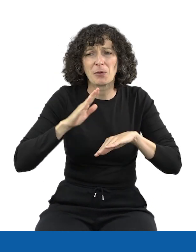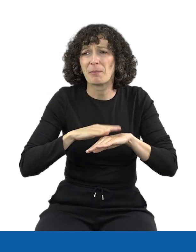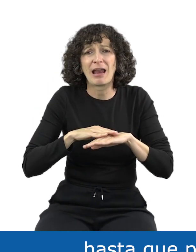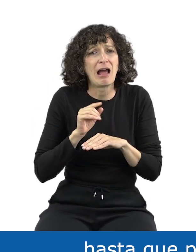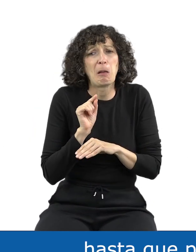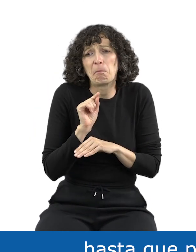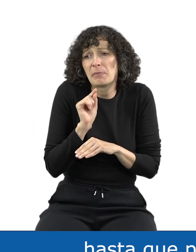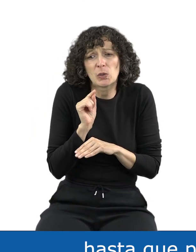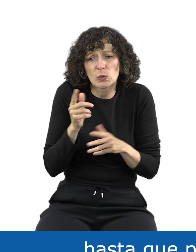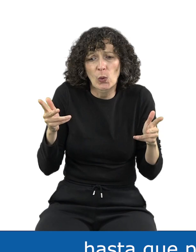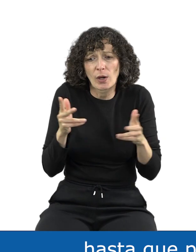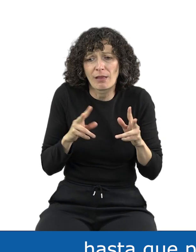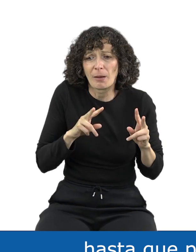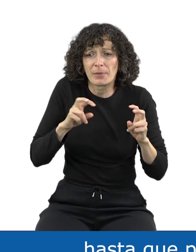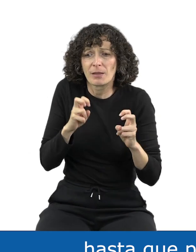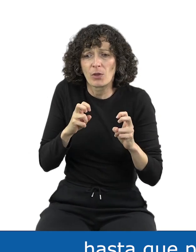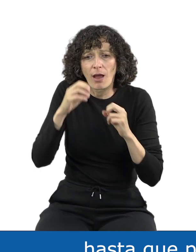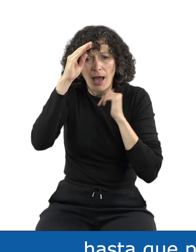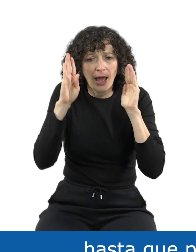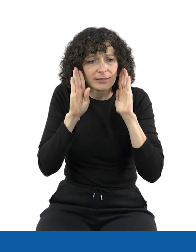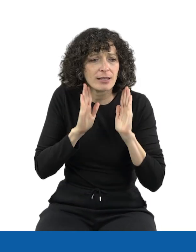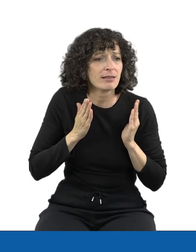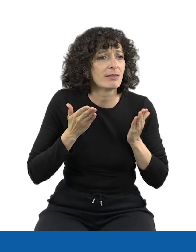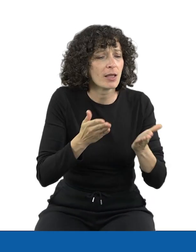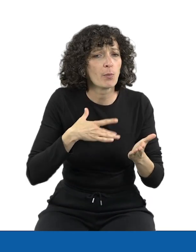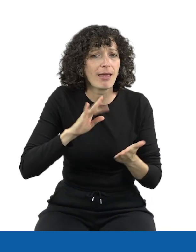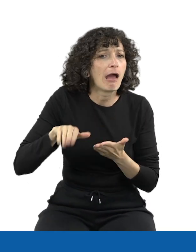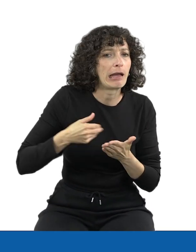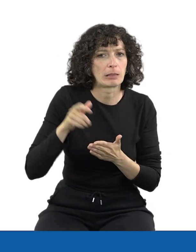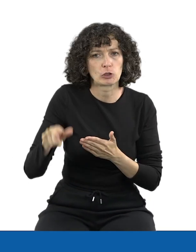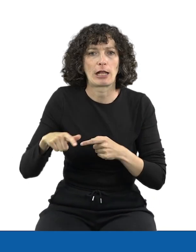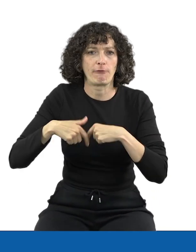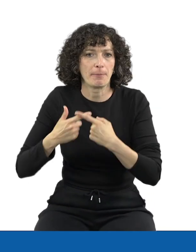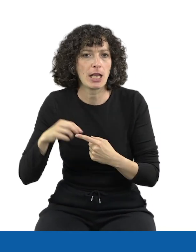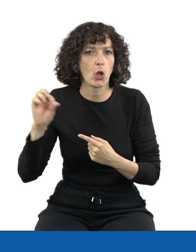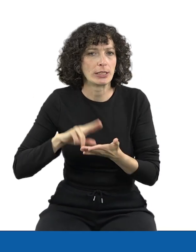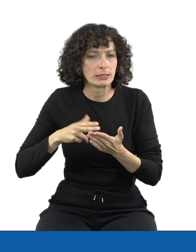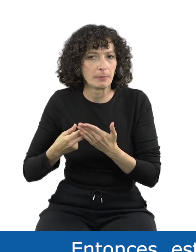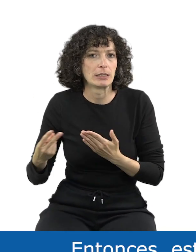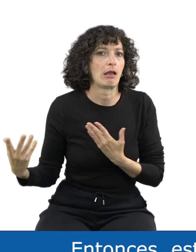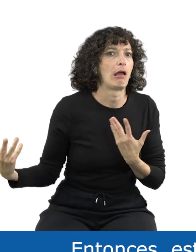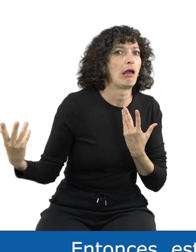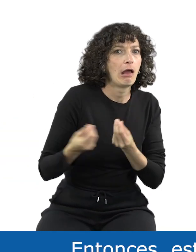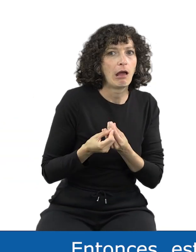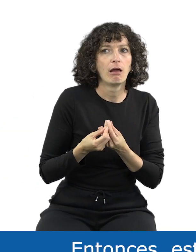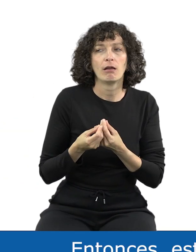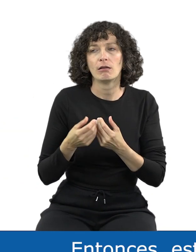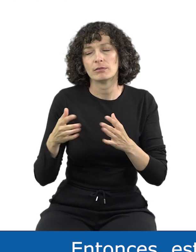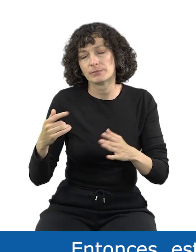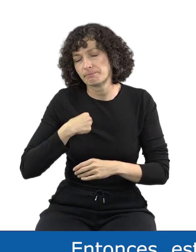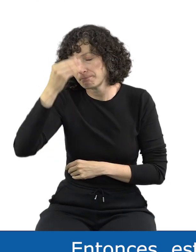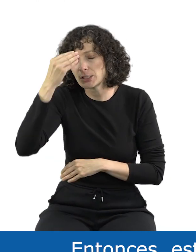urgencia hasta que pueda venir o un familiar o un intérprete, lo consideramos básicos, ¿no? Entonces